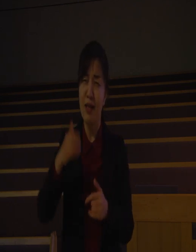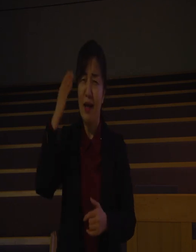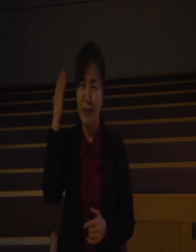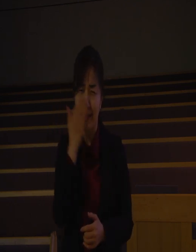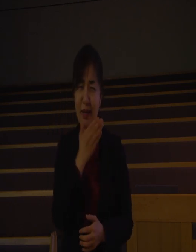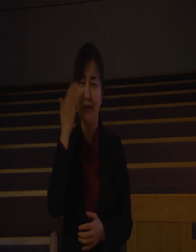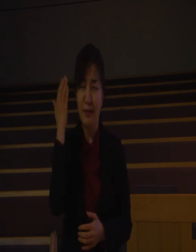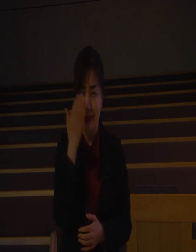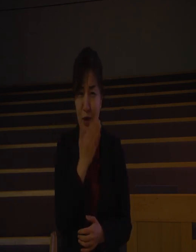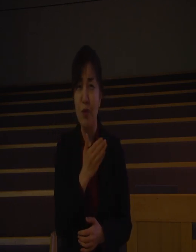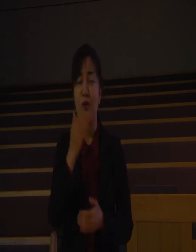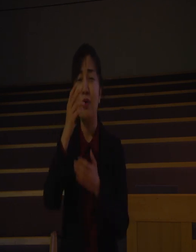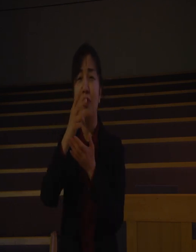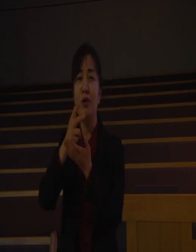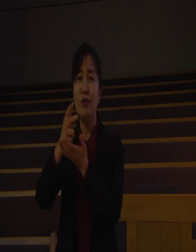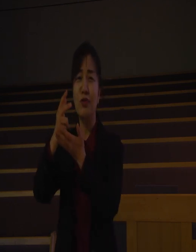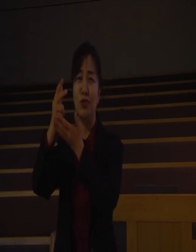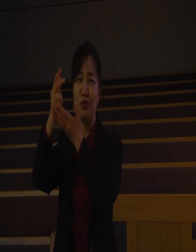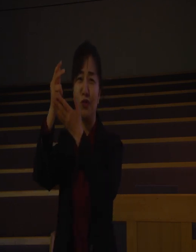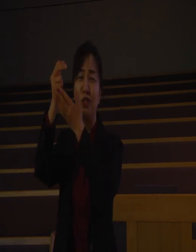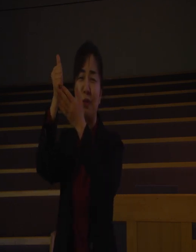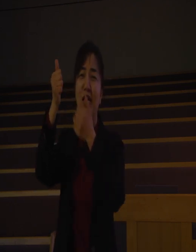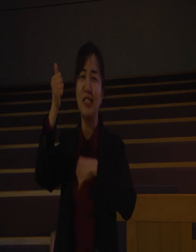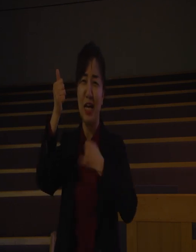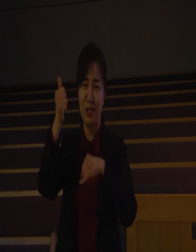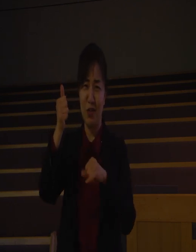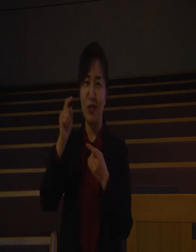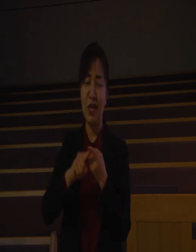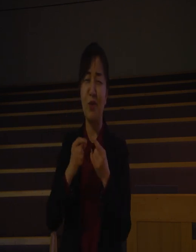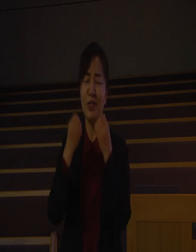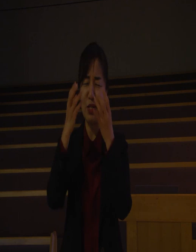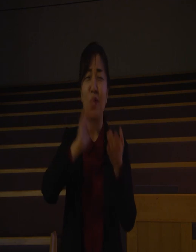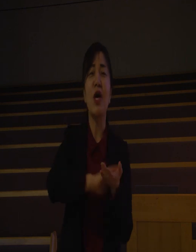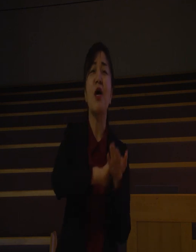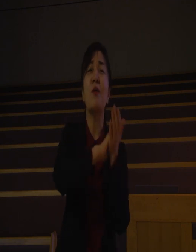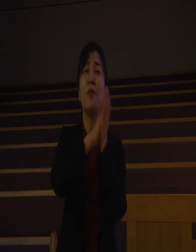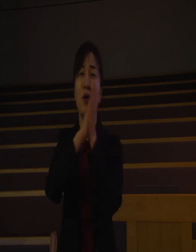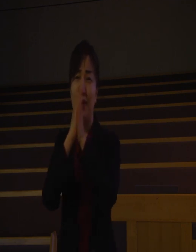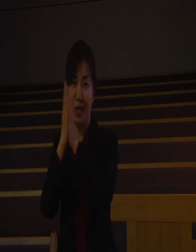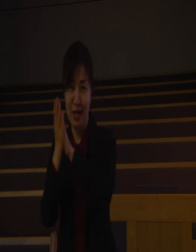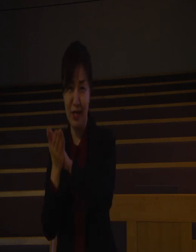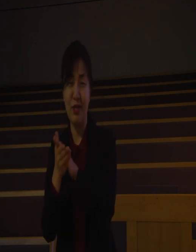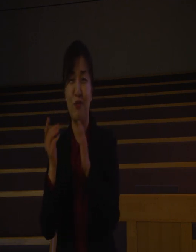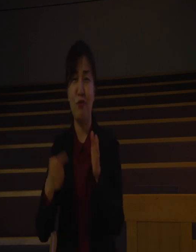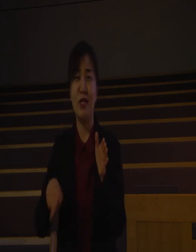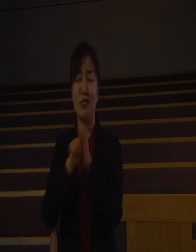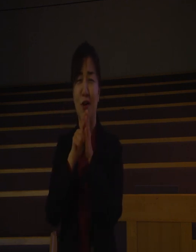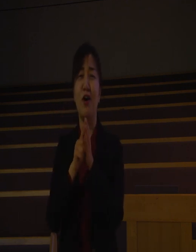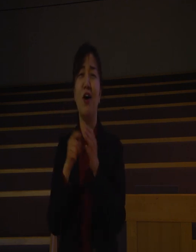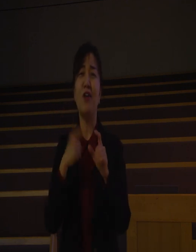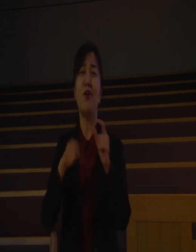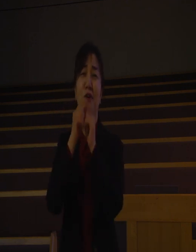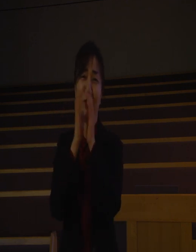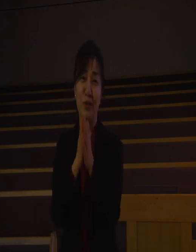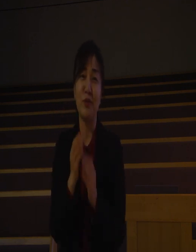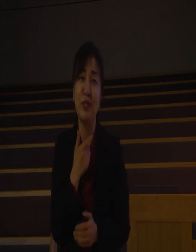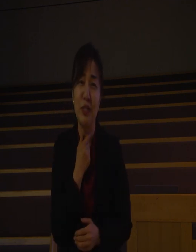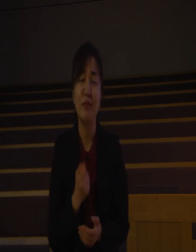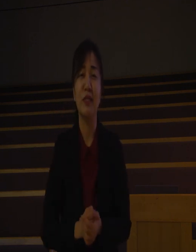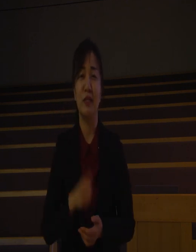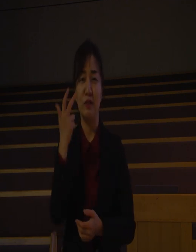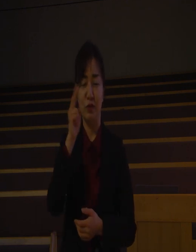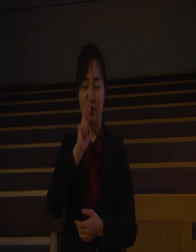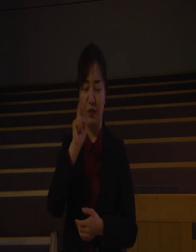날마다 전결케 되어지고 주님의 자녀로 늘 거듭나는 모습으로 늘 변화되게 해달라고 우리 주여 한 번 더 기도함으로